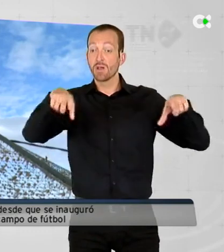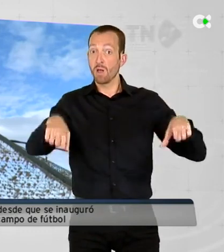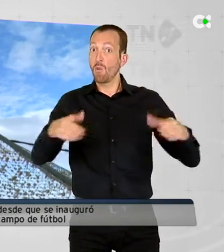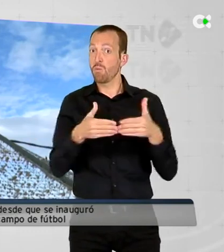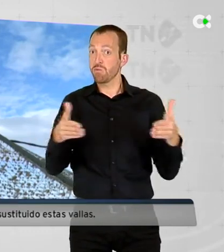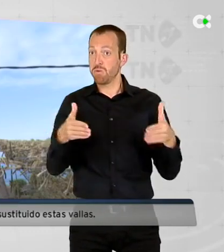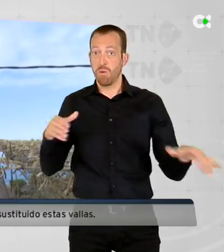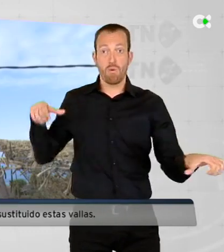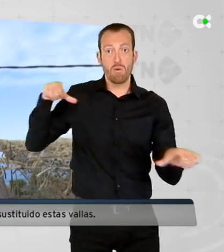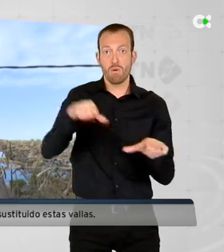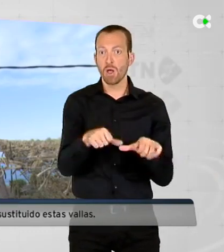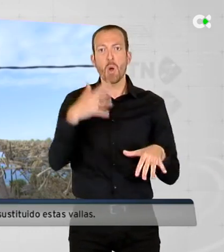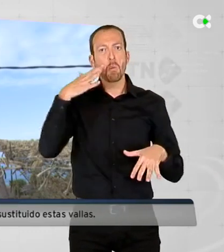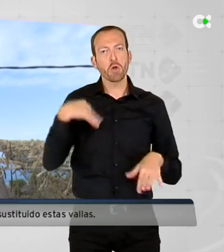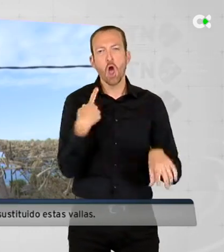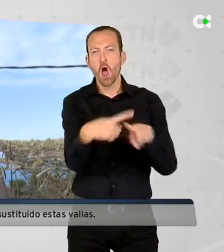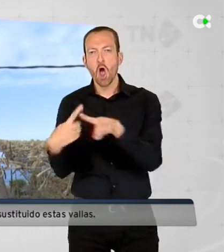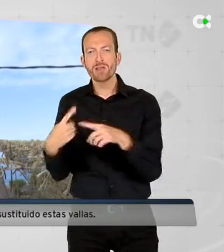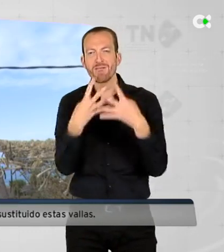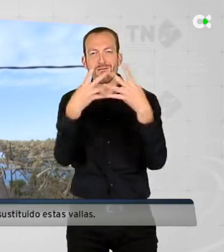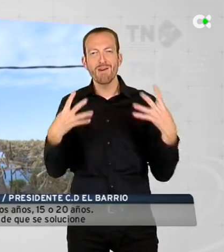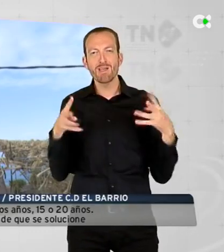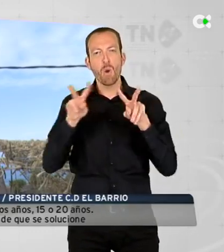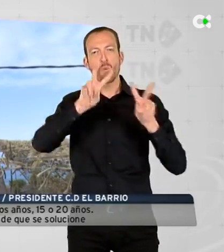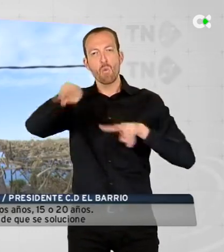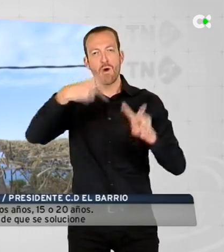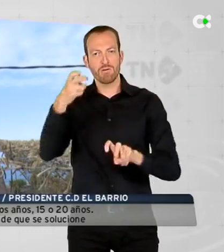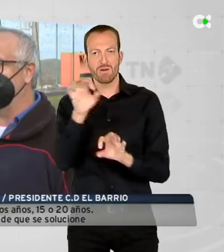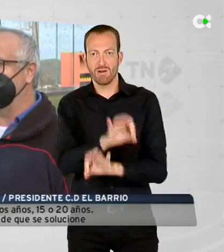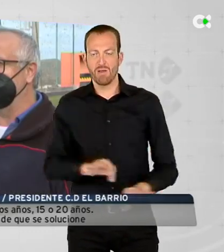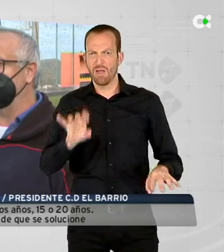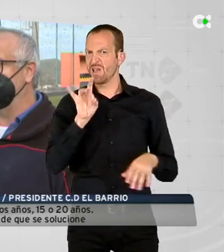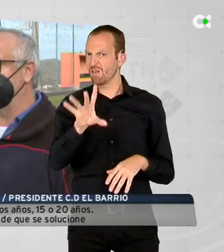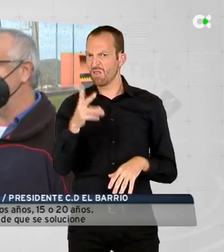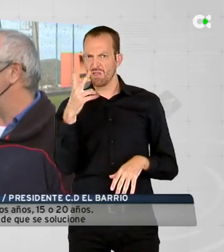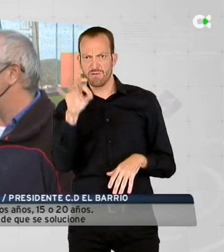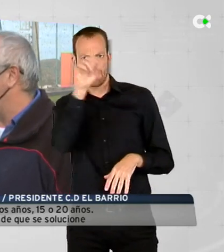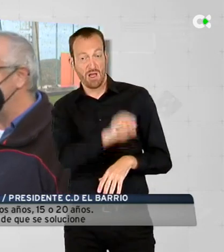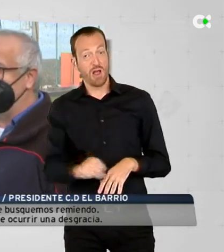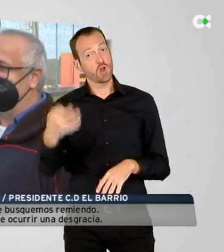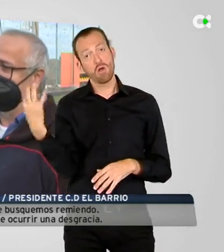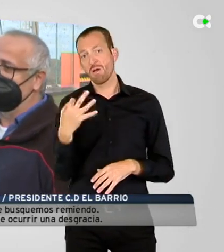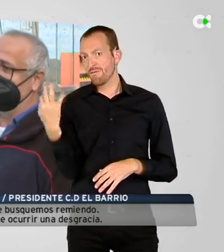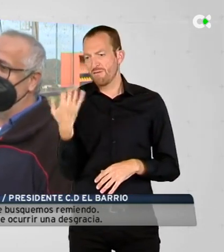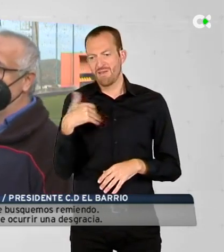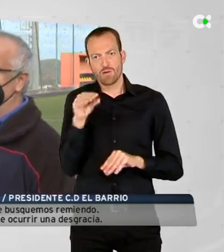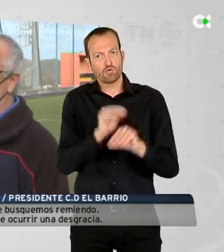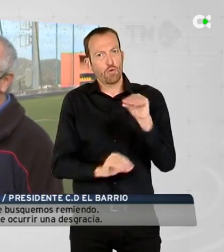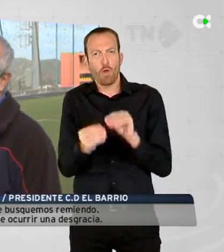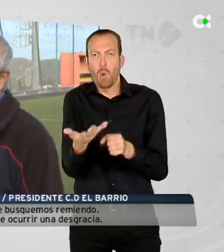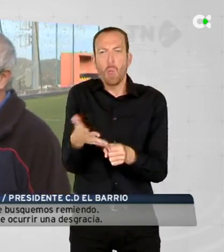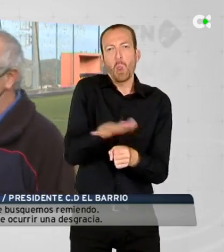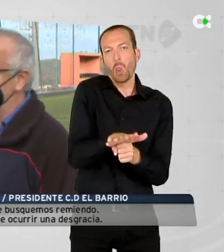campo de fútbol, no se han sustituido las vallas. Muchísimos años, 15 o 20 años, capaz que ya es hora que se solucione. No busquemos